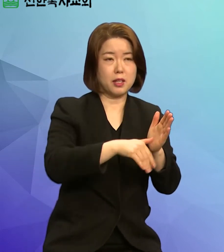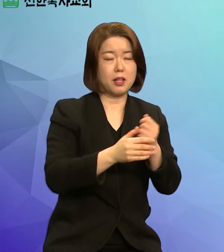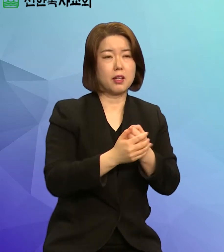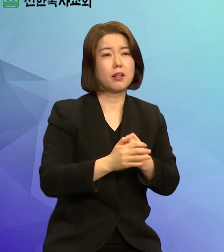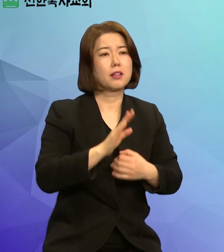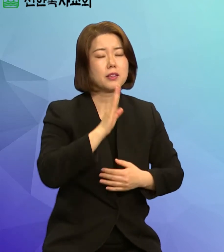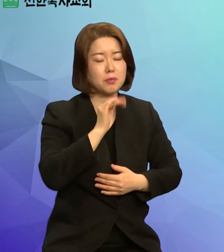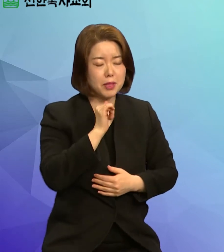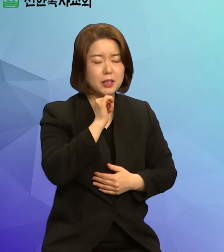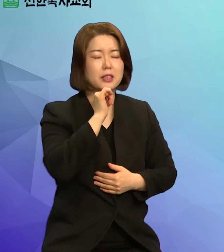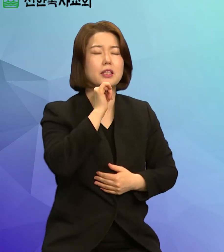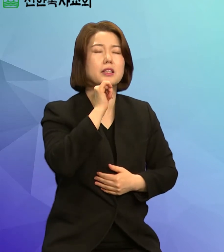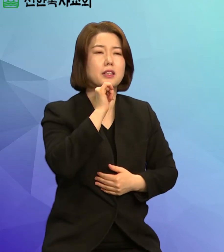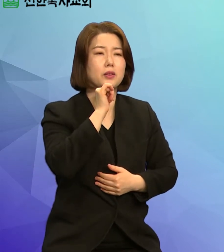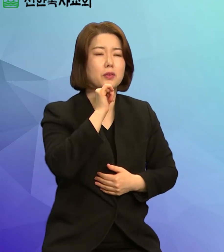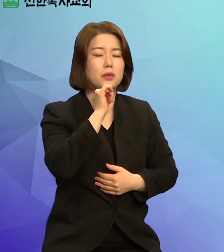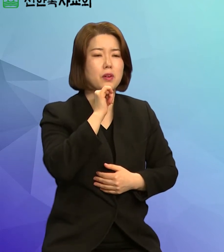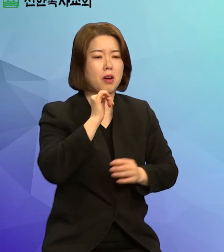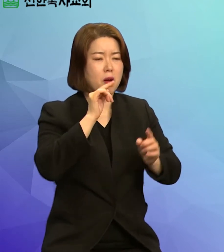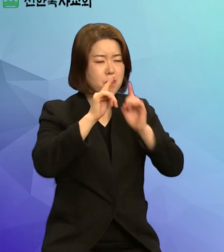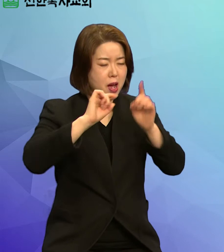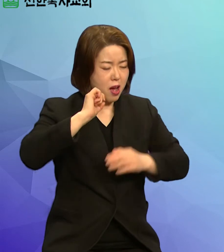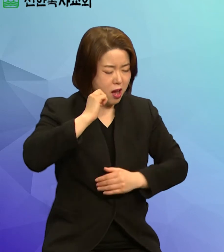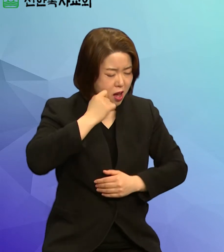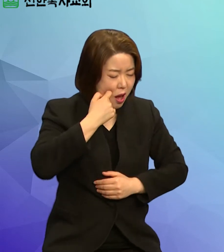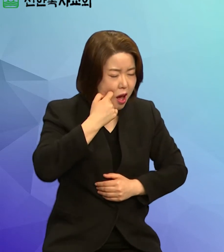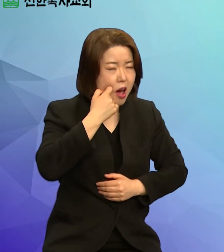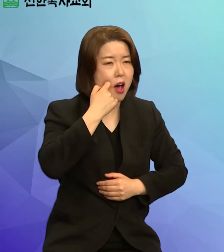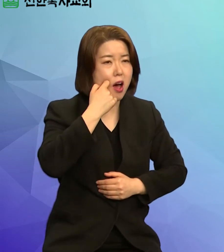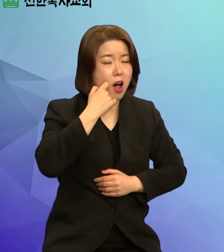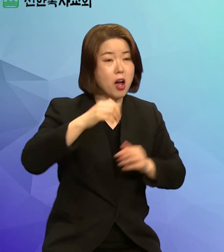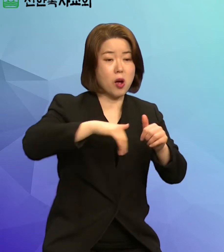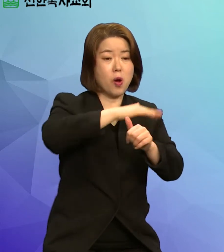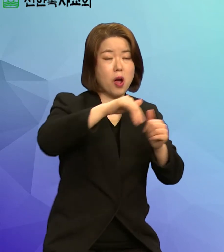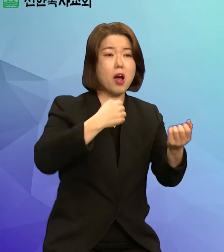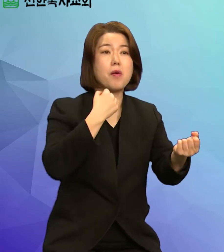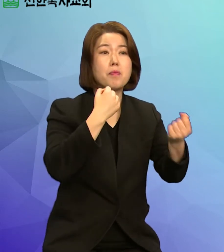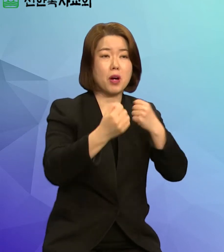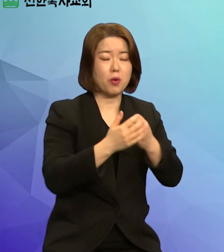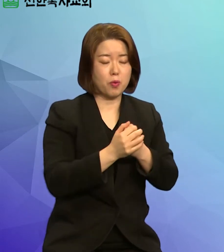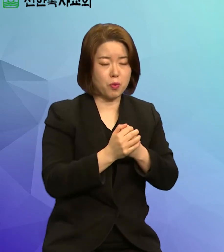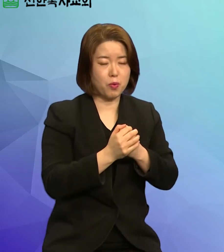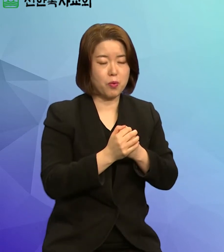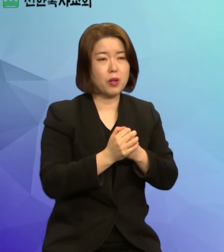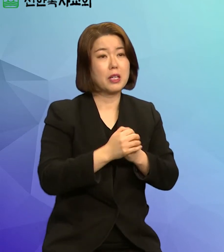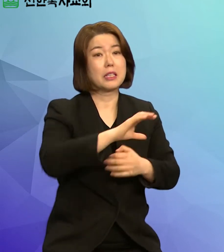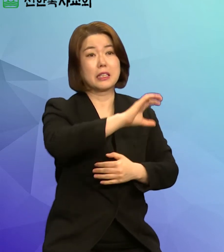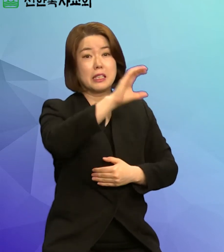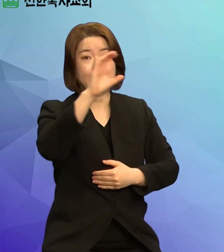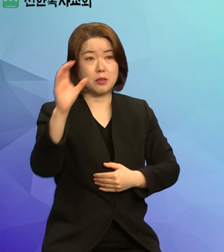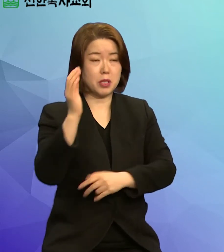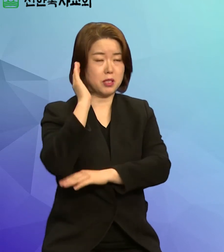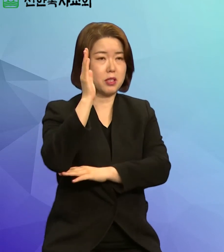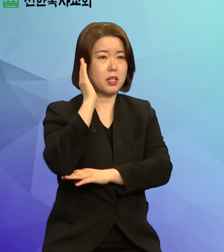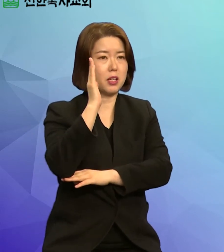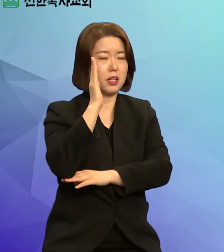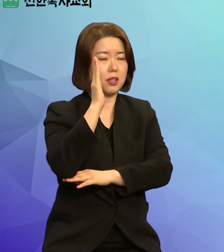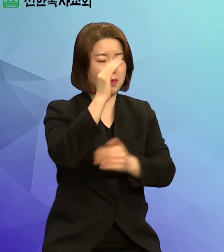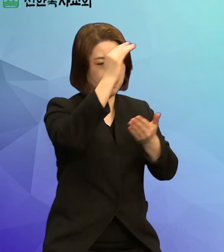정말 가난하고 말할 수 없이 어려운 그런 형편 속에 크리스마스 이야기가 있는